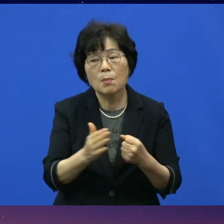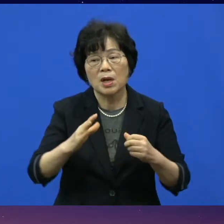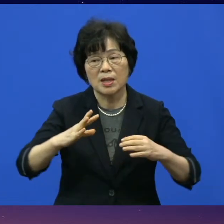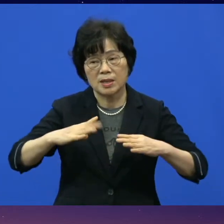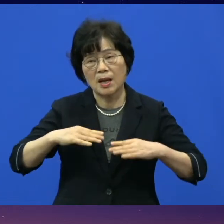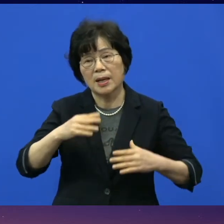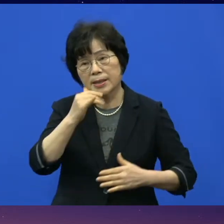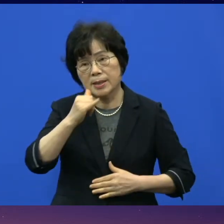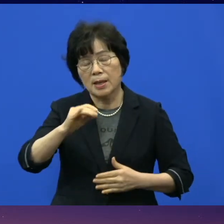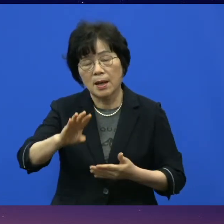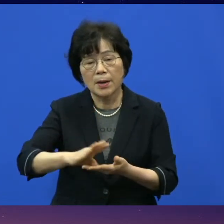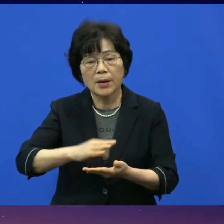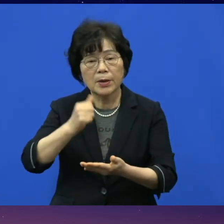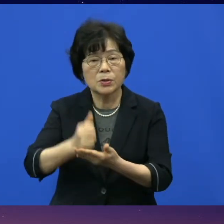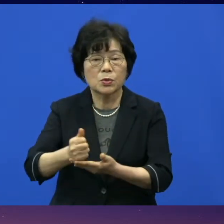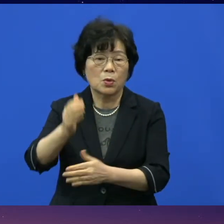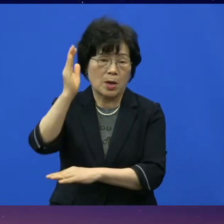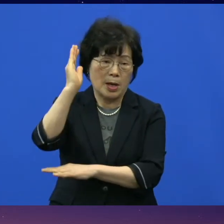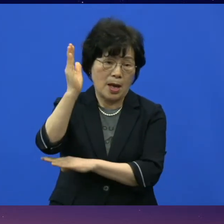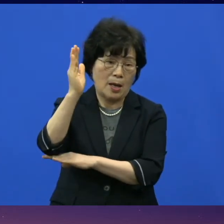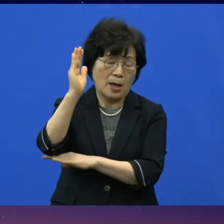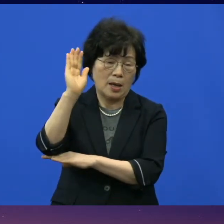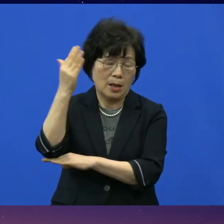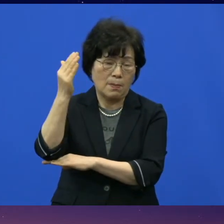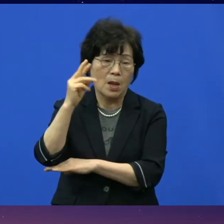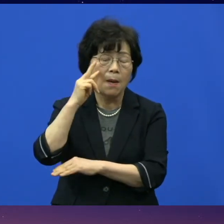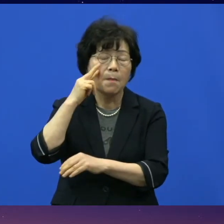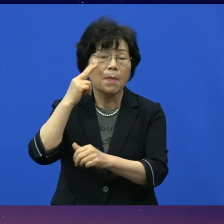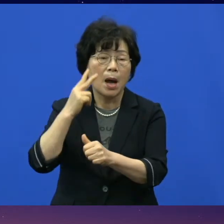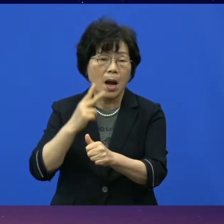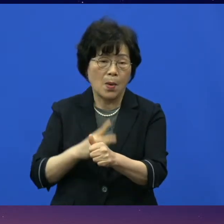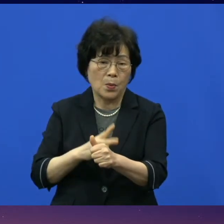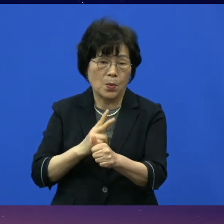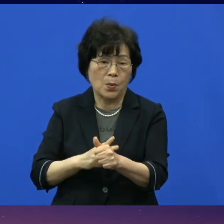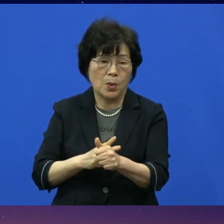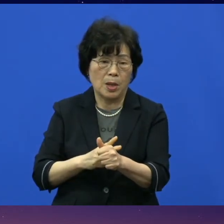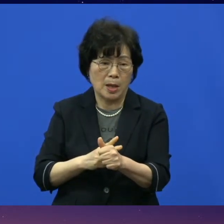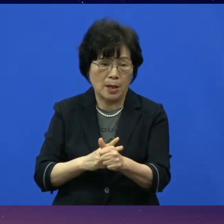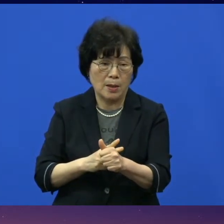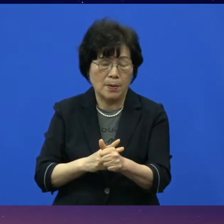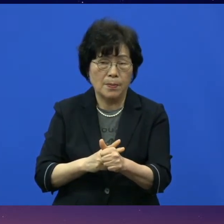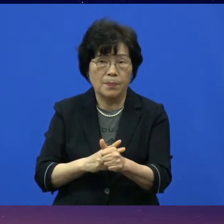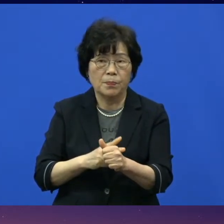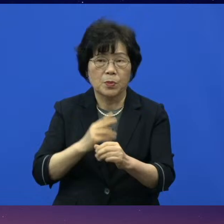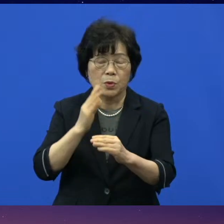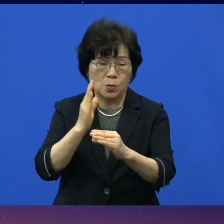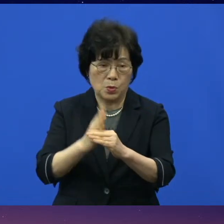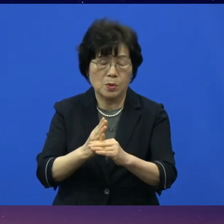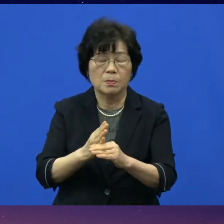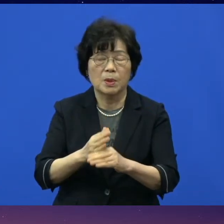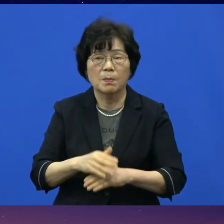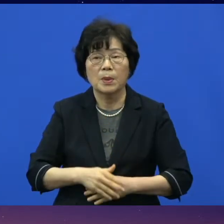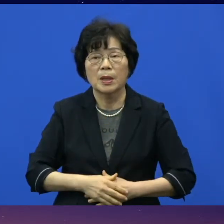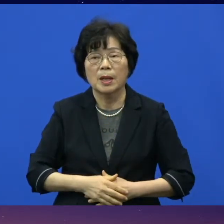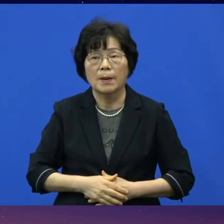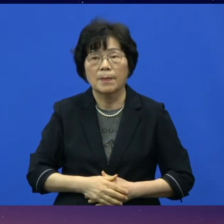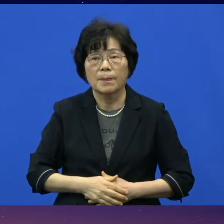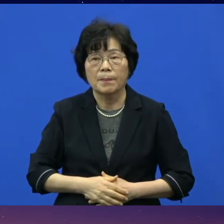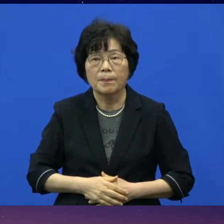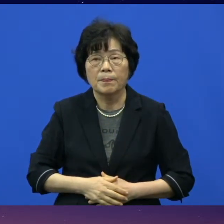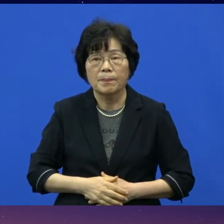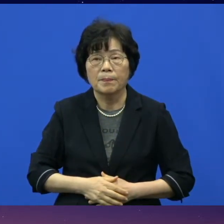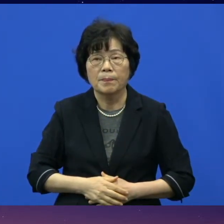그래서 우리는 그리스도를 얘기하지 않을 수 없다는 거예요. 그게 바울의 이 논점이에요. 바울 서신을 보면